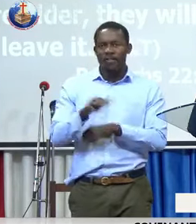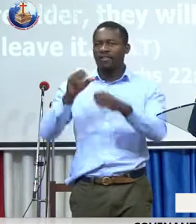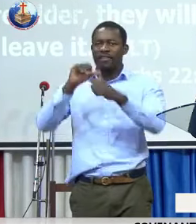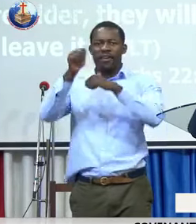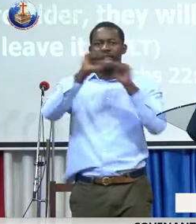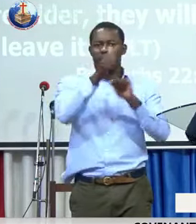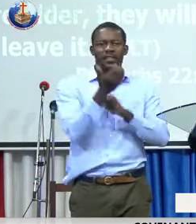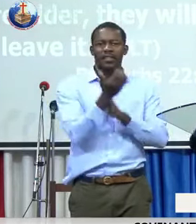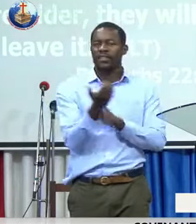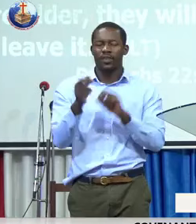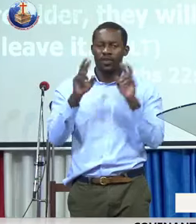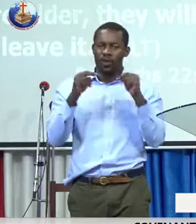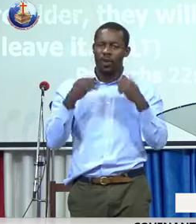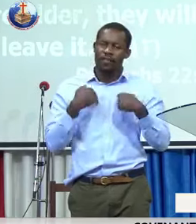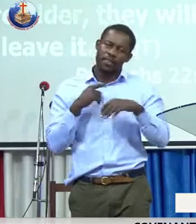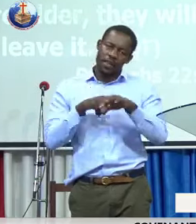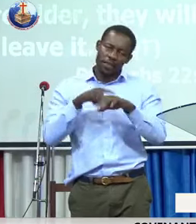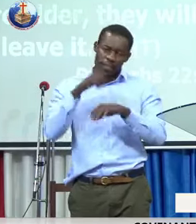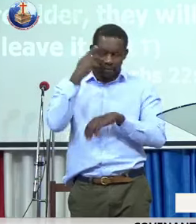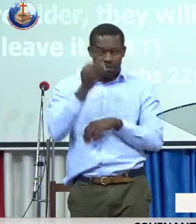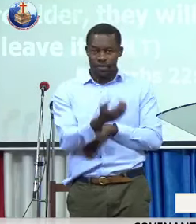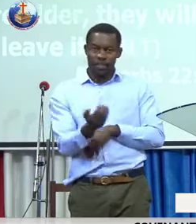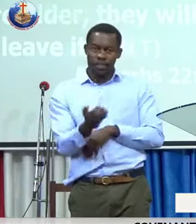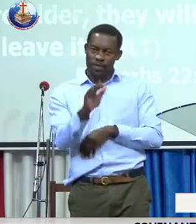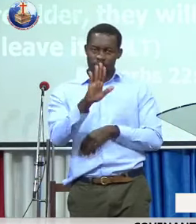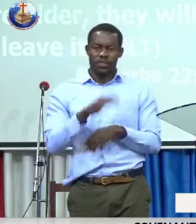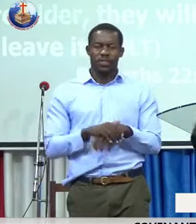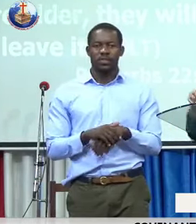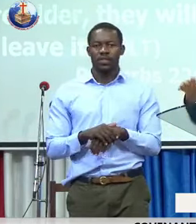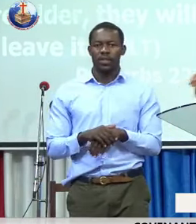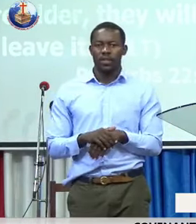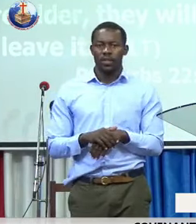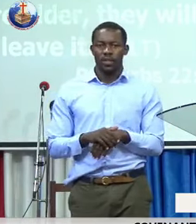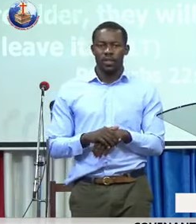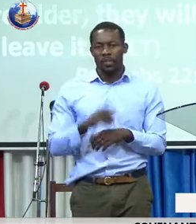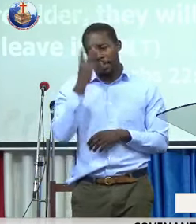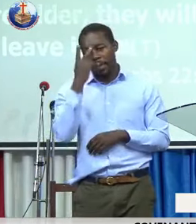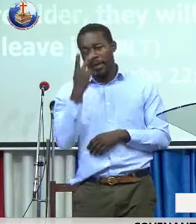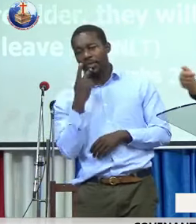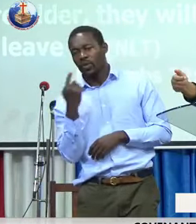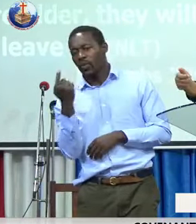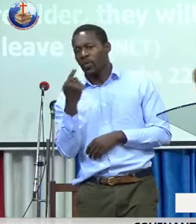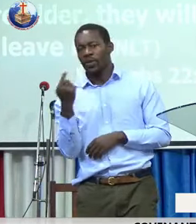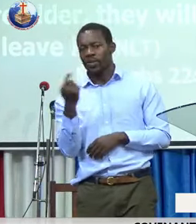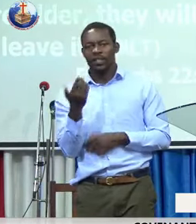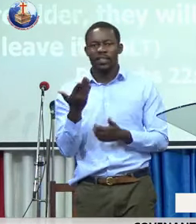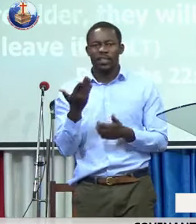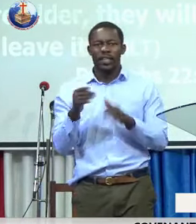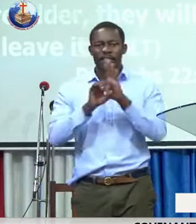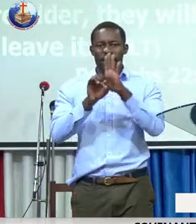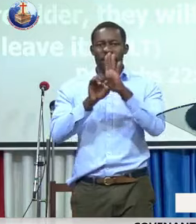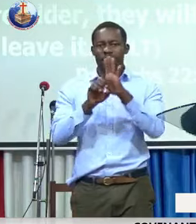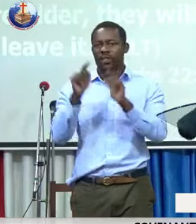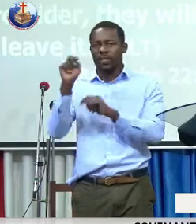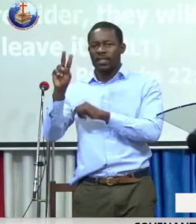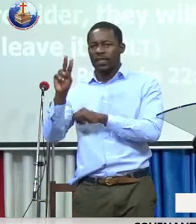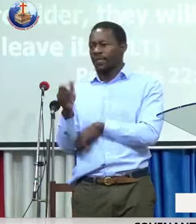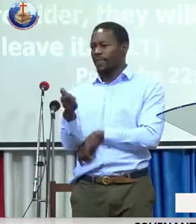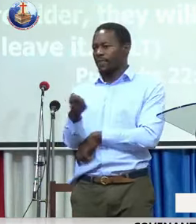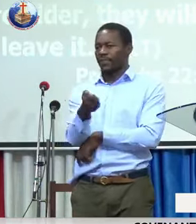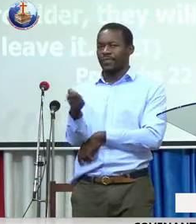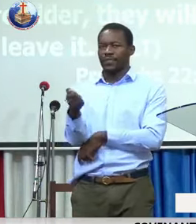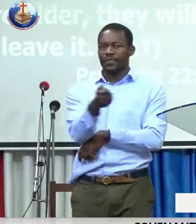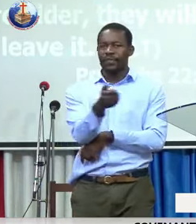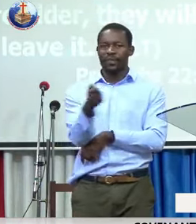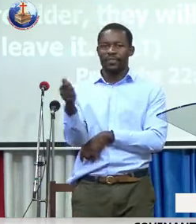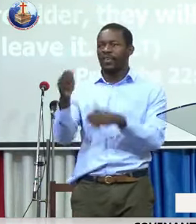for those children. Tunafaa kuwa na wakati na watoto hao. Not just parenting them remotely. Sio tu kuwalea kwa kitanzimbali. We need